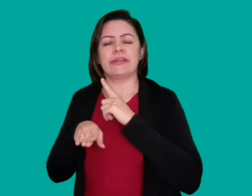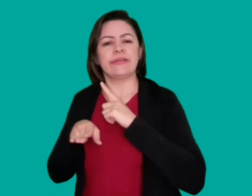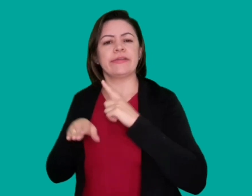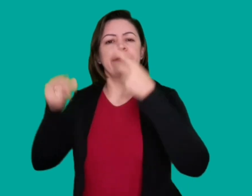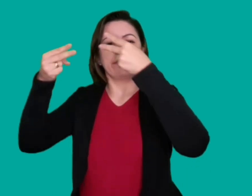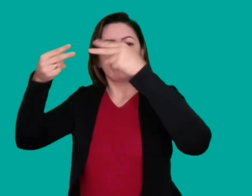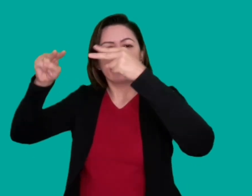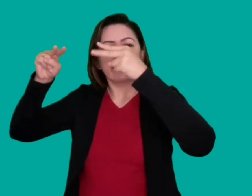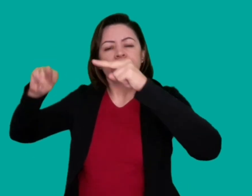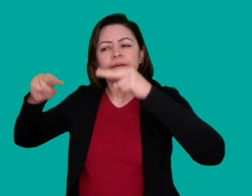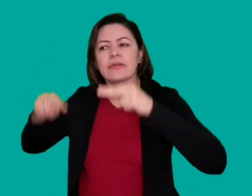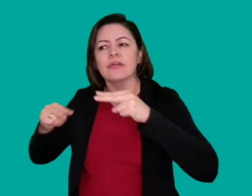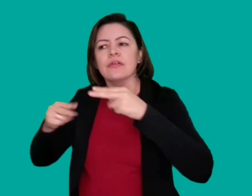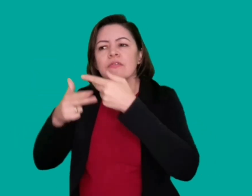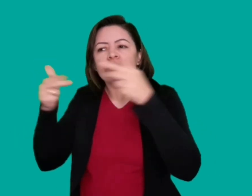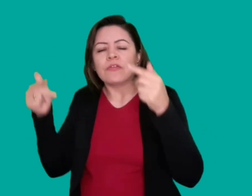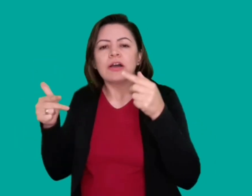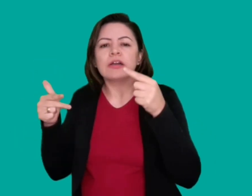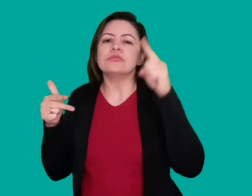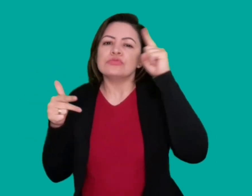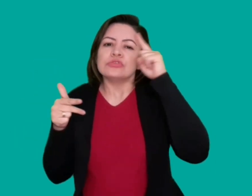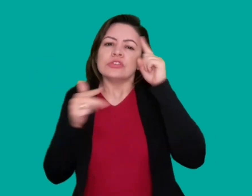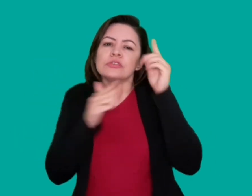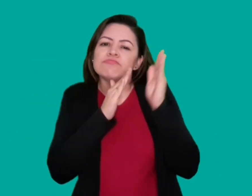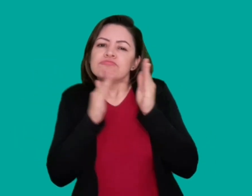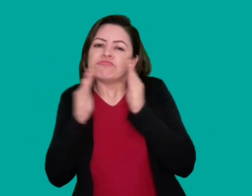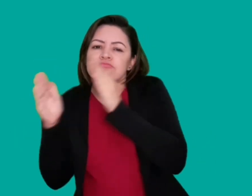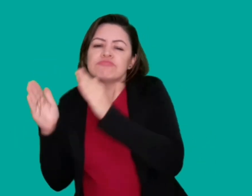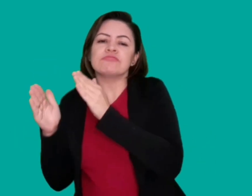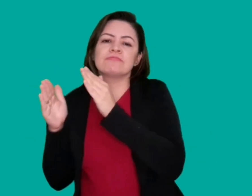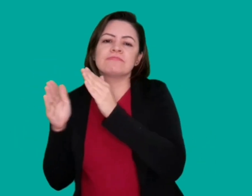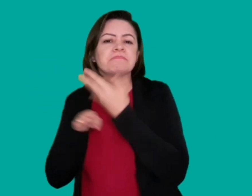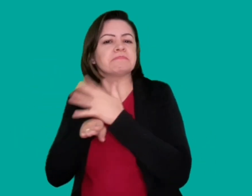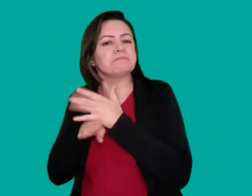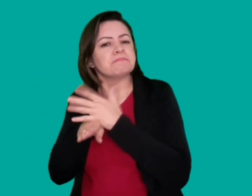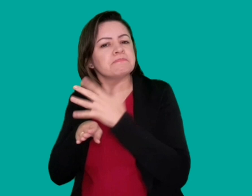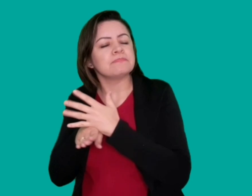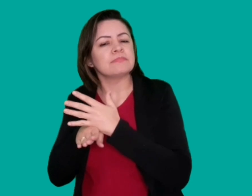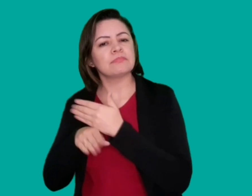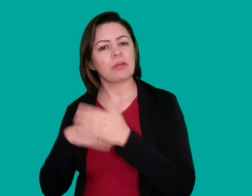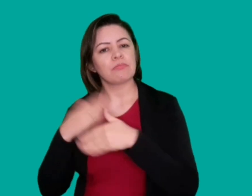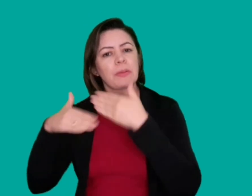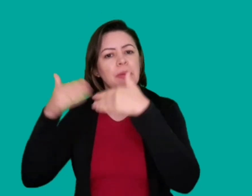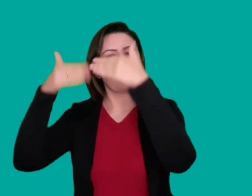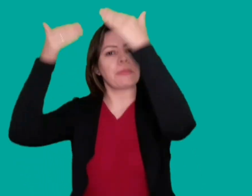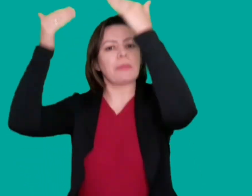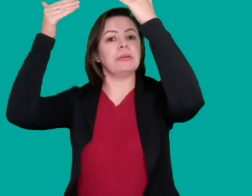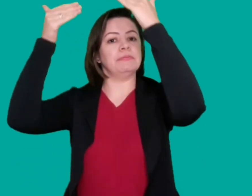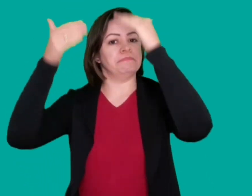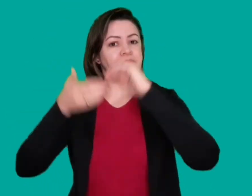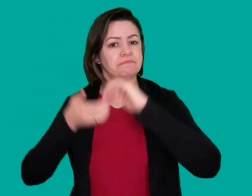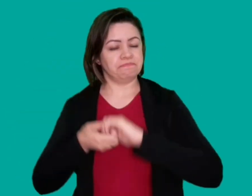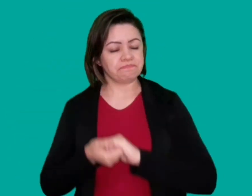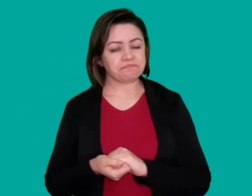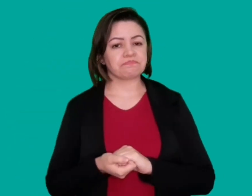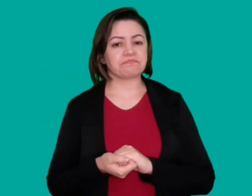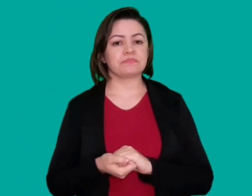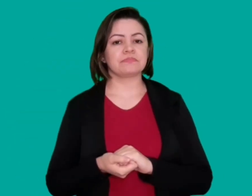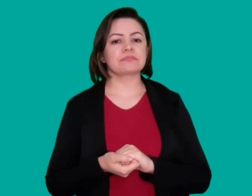praticar né A partir desses links que estão compilados num material de apoio e assim vocês possam se desenvolver quanto